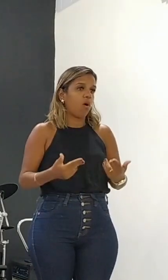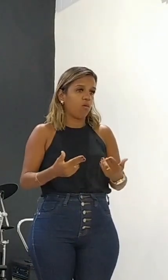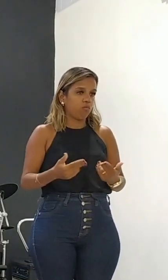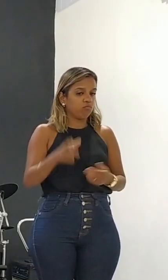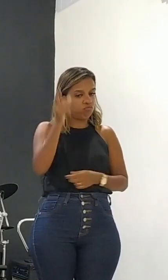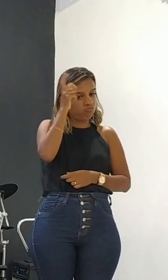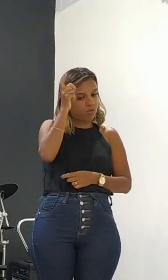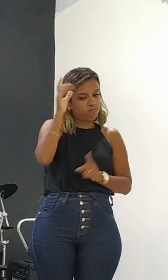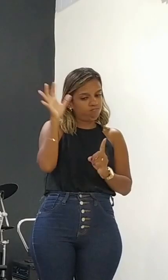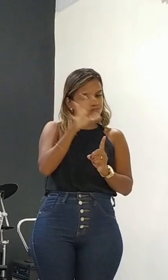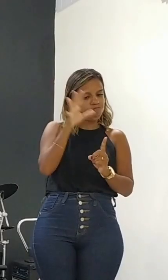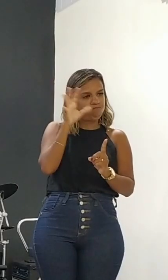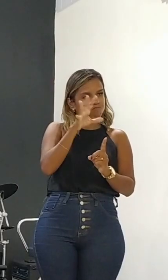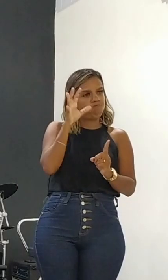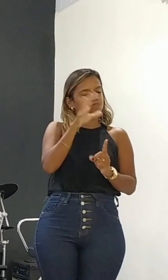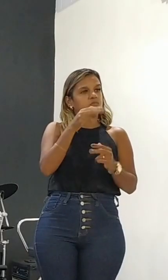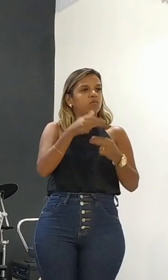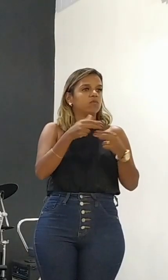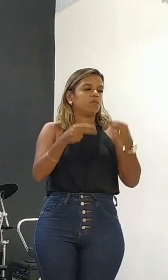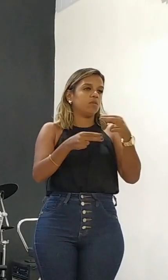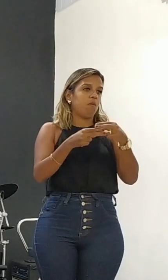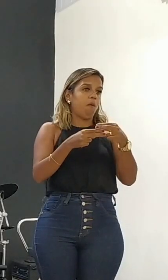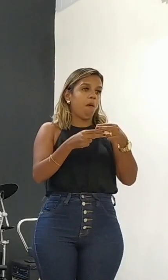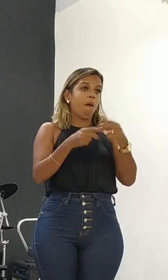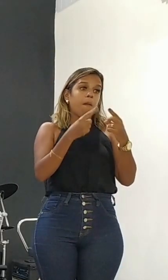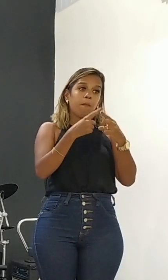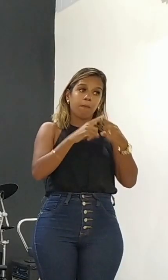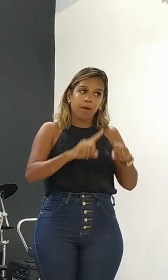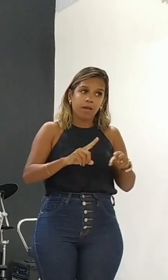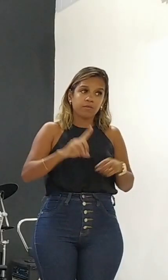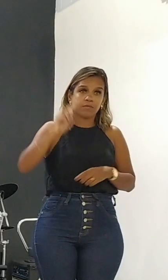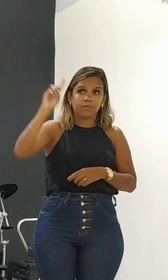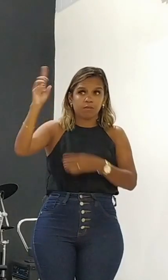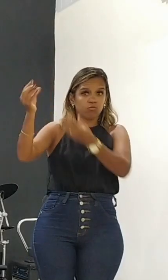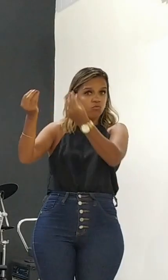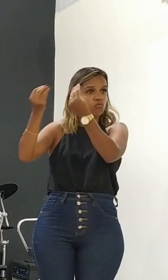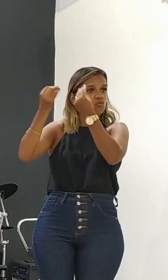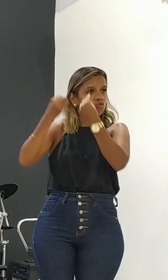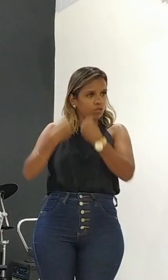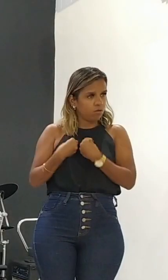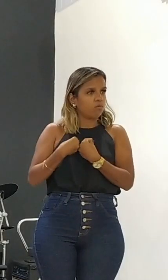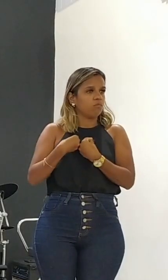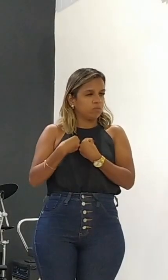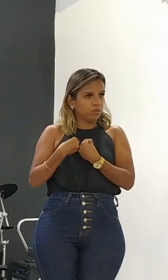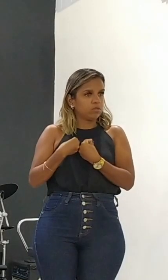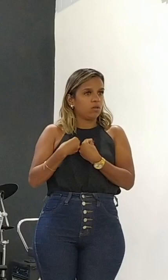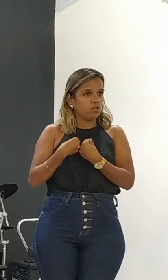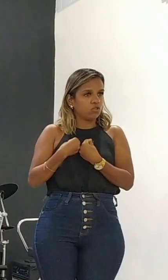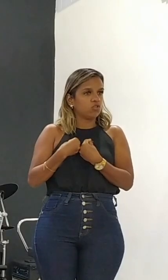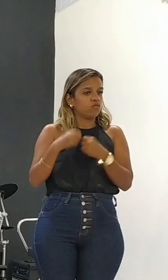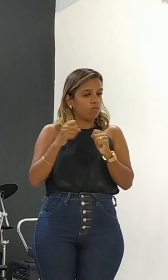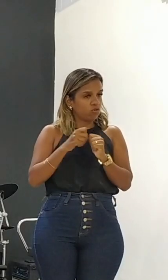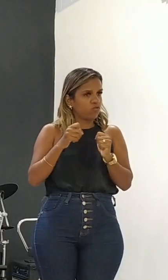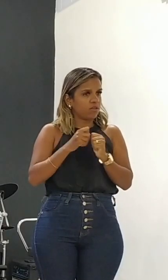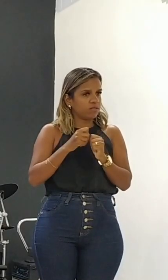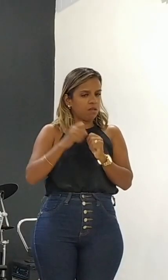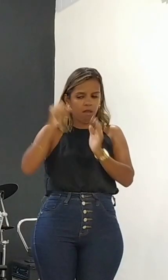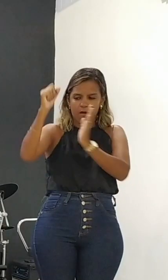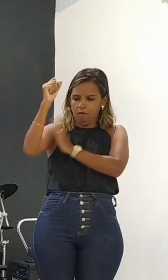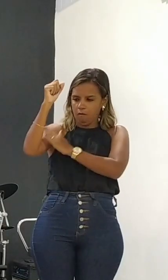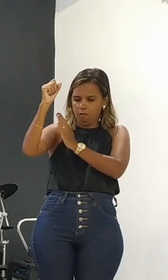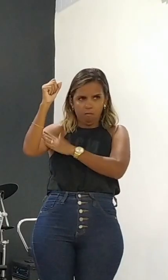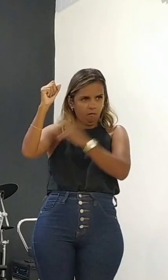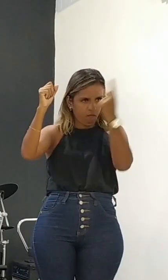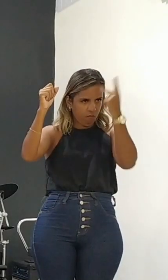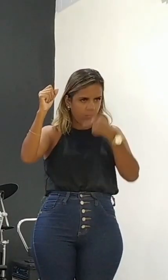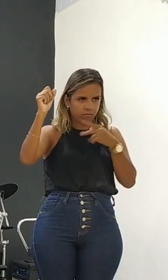Neemias. Mas se Deus colocou nas nossas mãos, nós vamos fazer no nome de Deus. Nós não vamos fazer na nossa força, mas